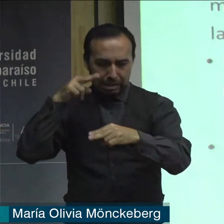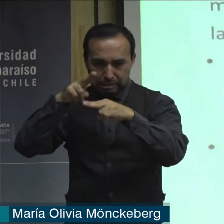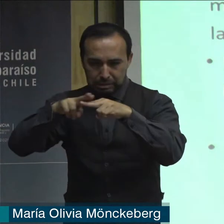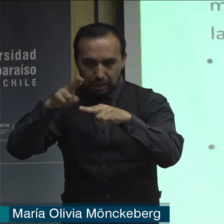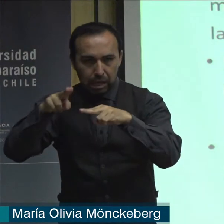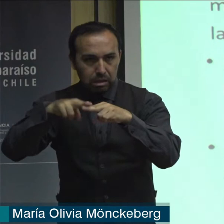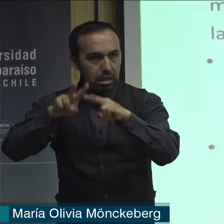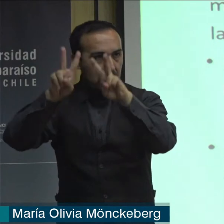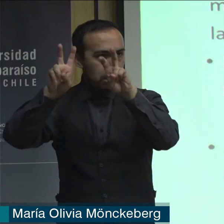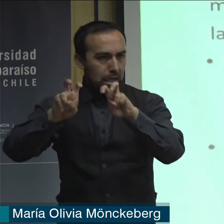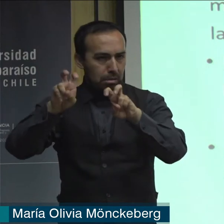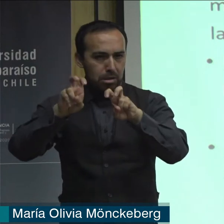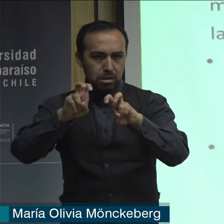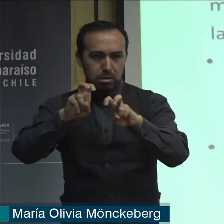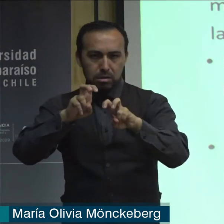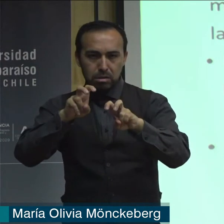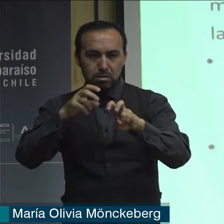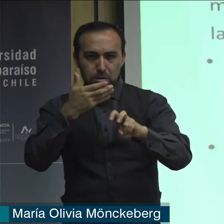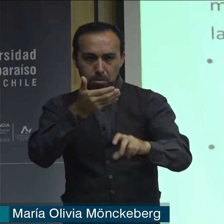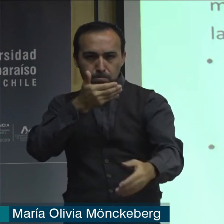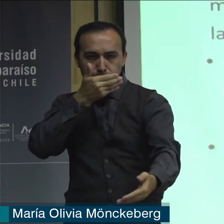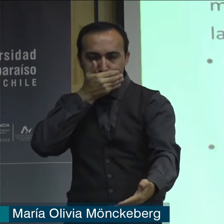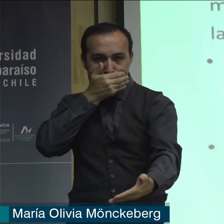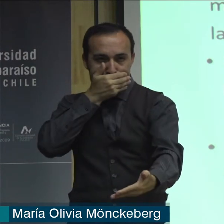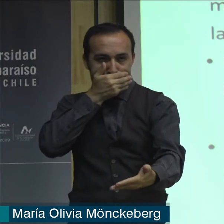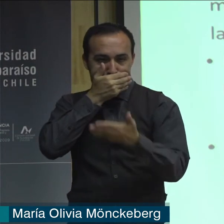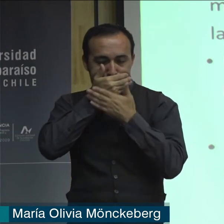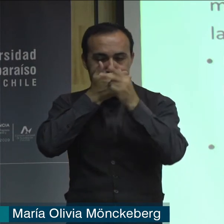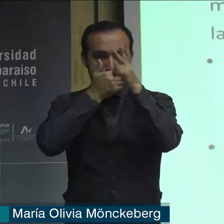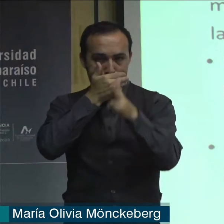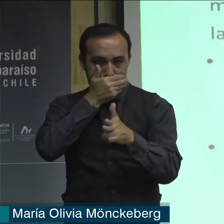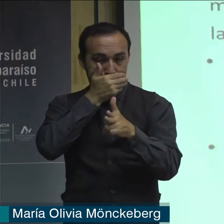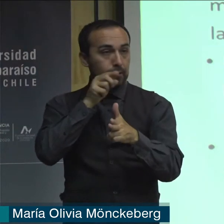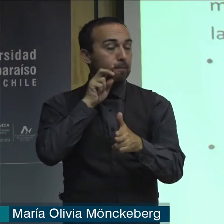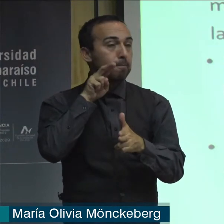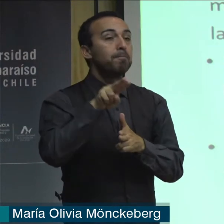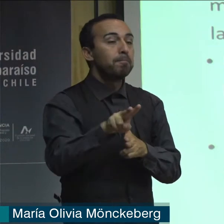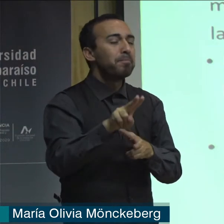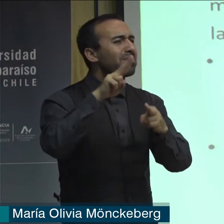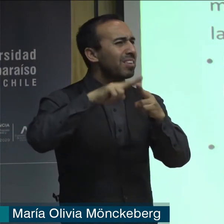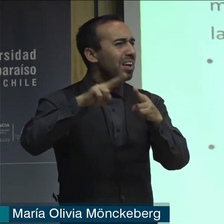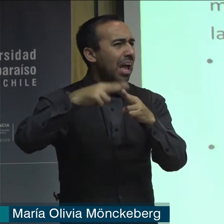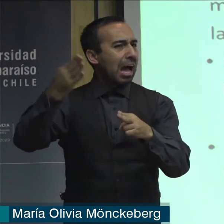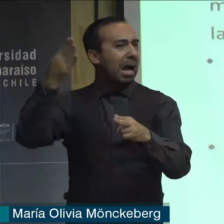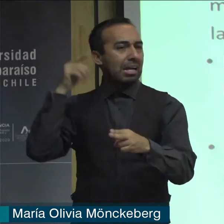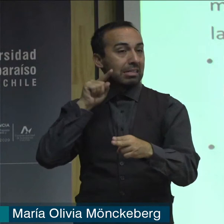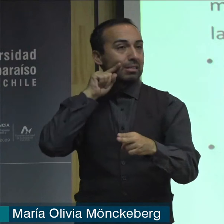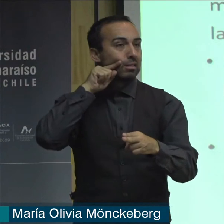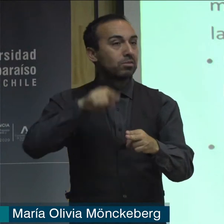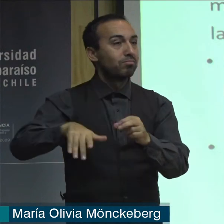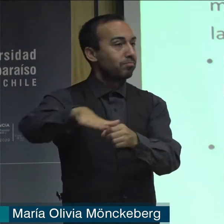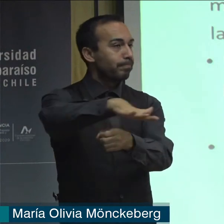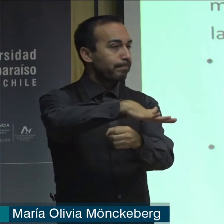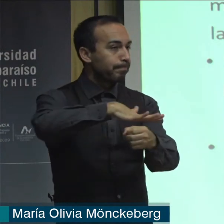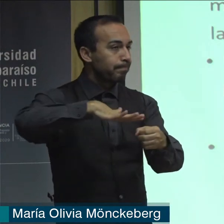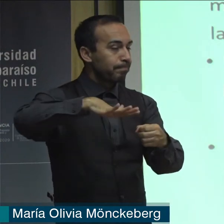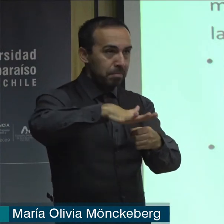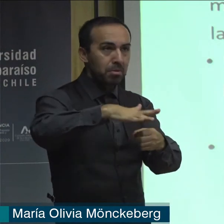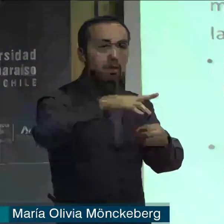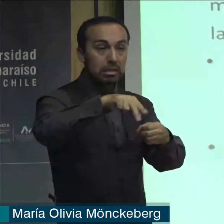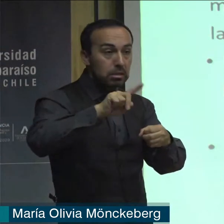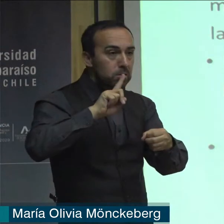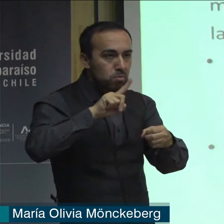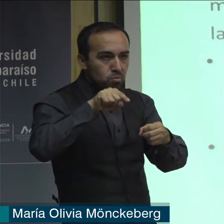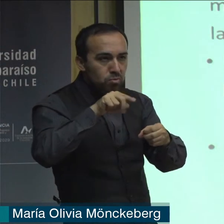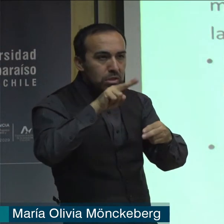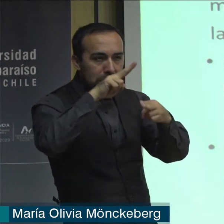era fue parte de lo que de lo que de las condiciones que se crearon para